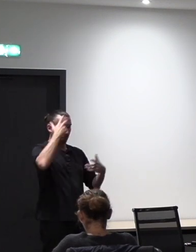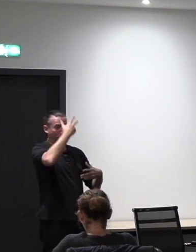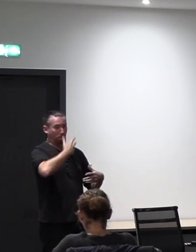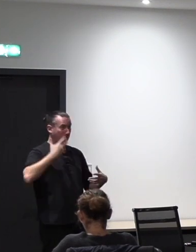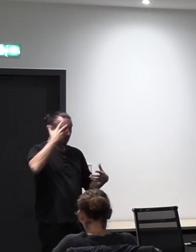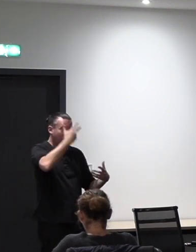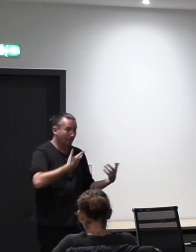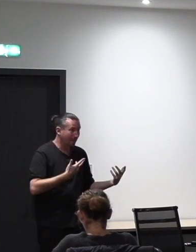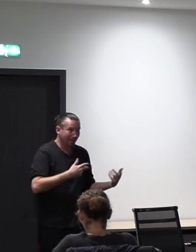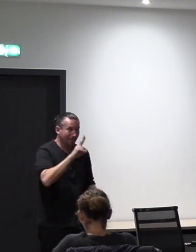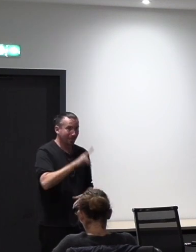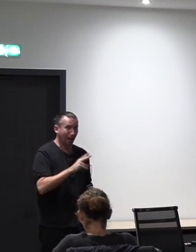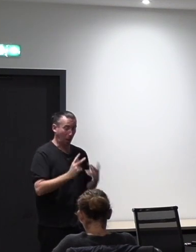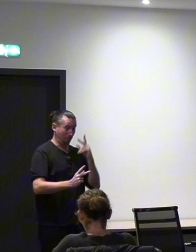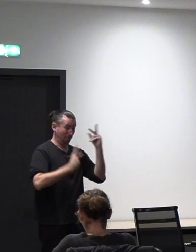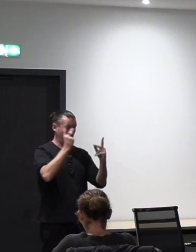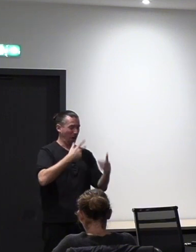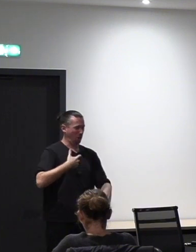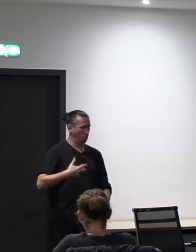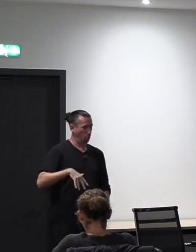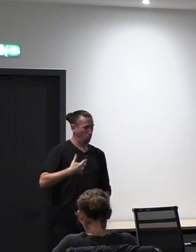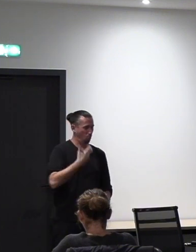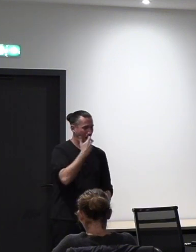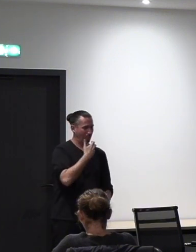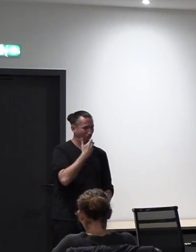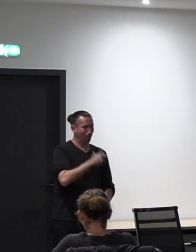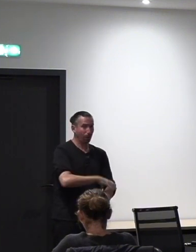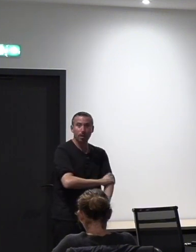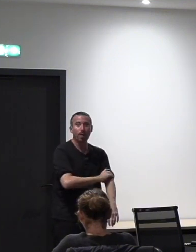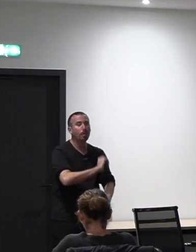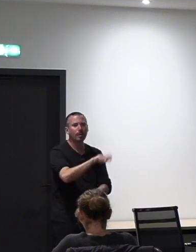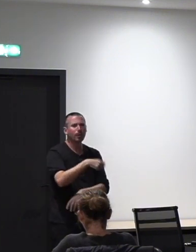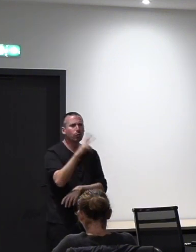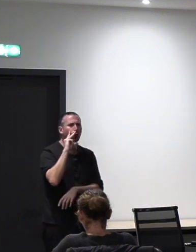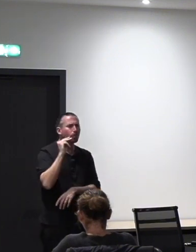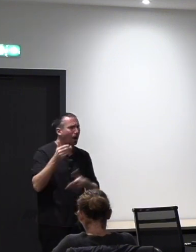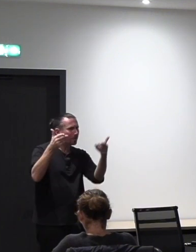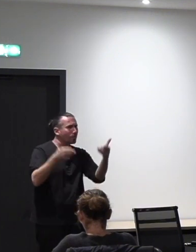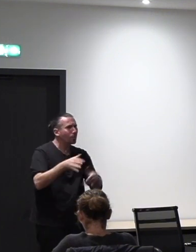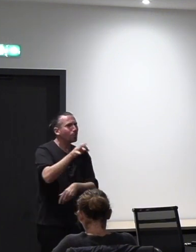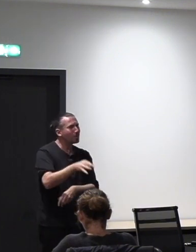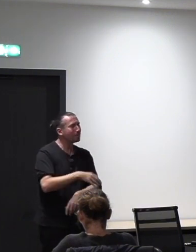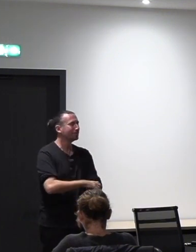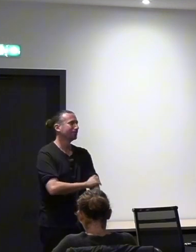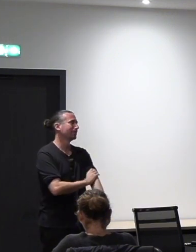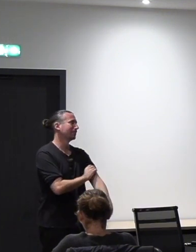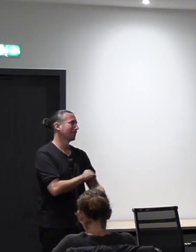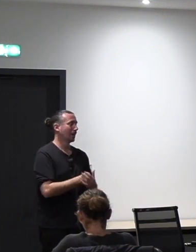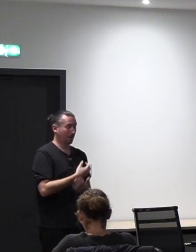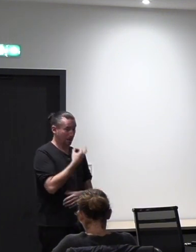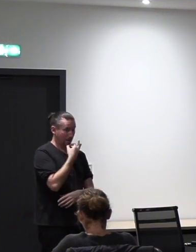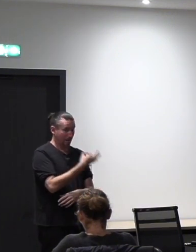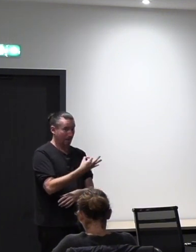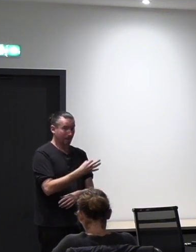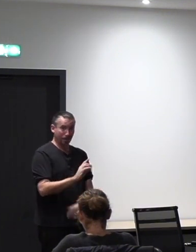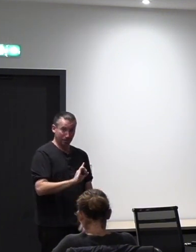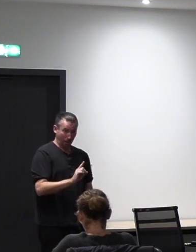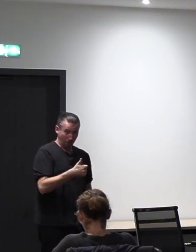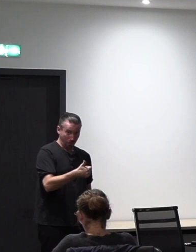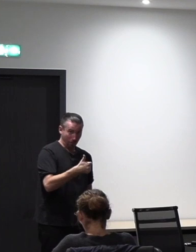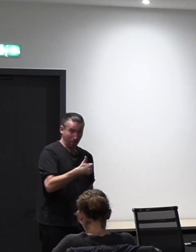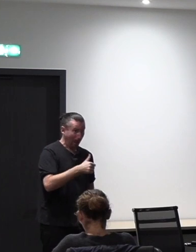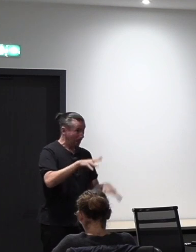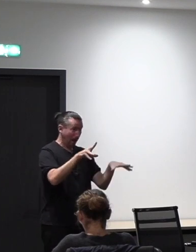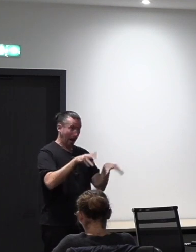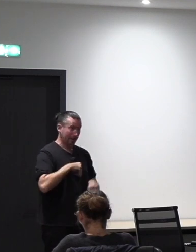parlant, c'est brutal et vilain. Vous avez bien compris que c'est un être humain à part entière et il n'y a aucun problème. Et ce que je lui ai dit, mais non, c'est vous qui n'acceptez